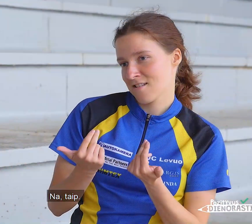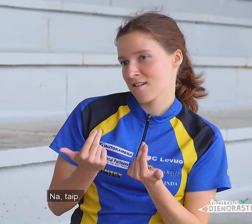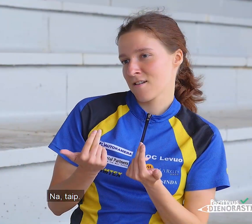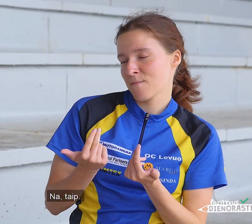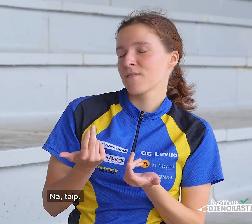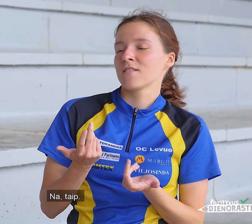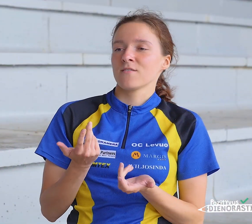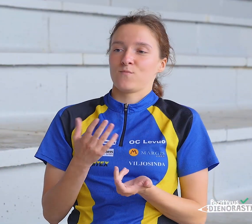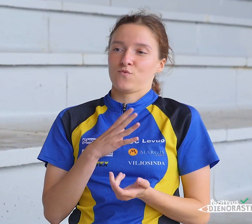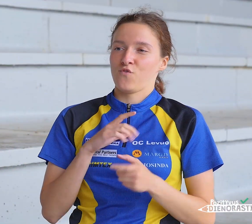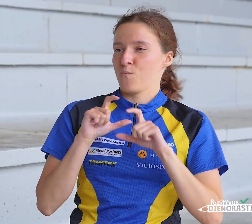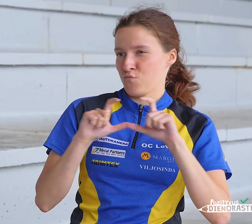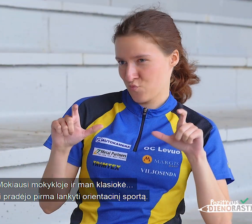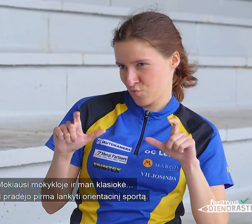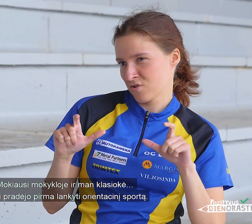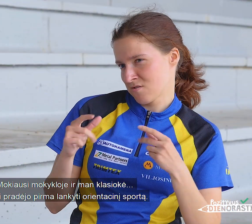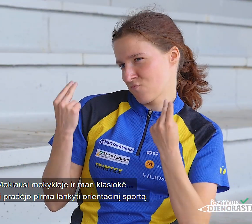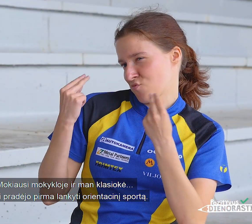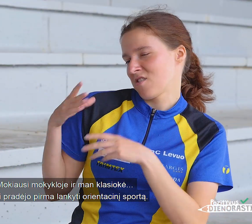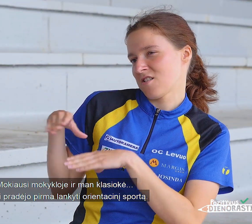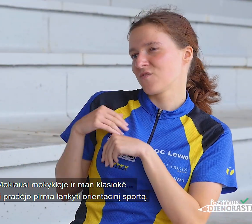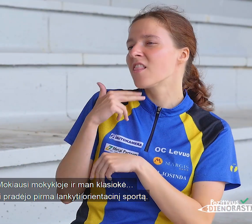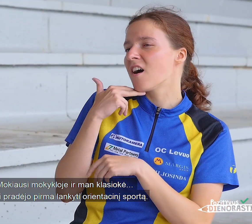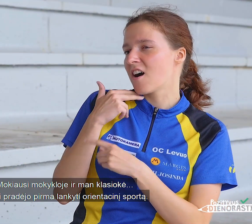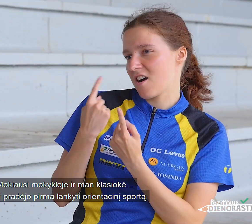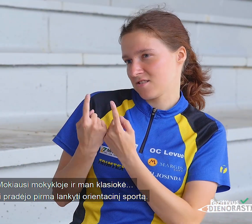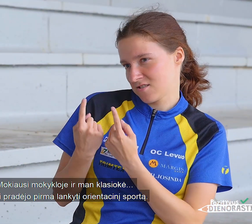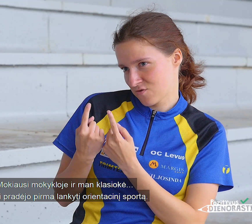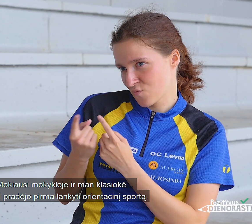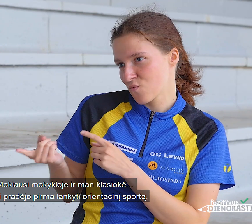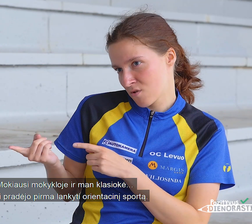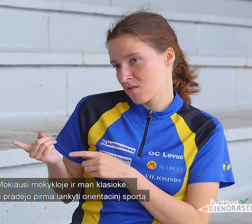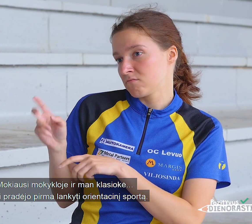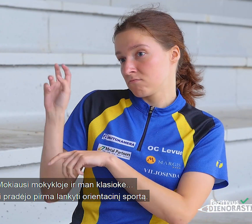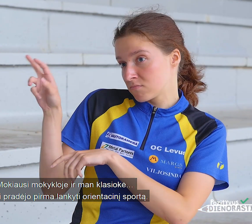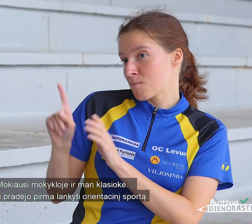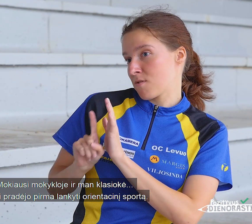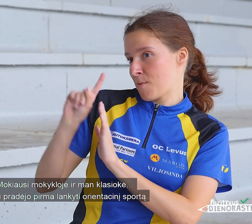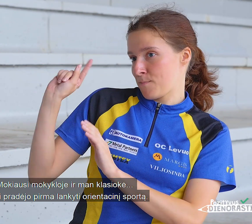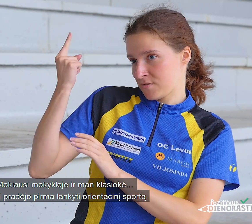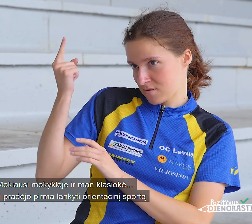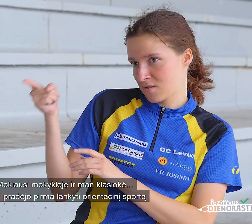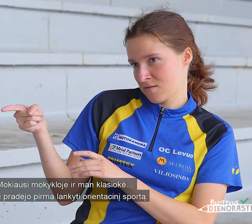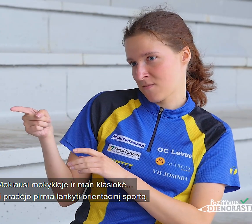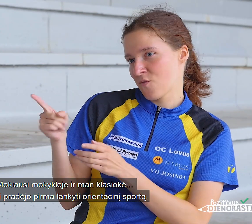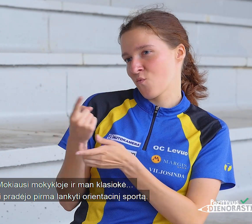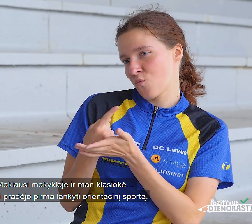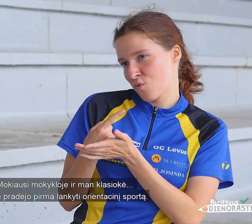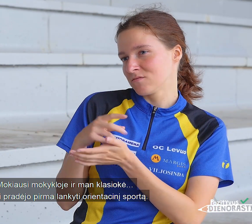Na taip. Mokiausi mokykloje ir man klasiokė. Jinai pradėjo pirmą lankyti orientacinį